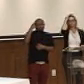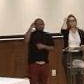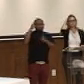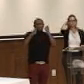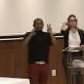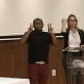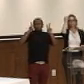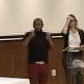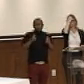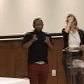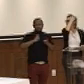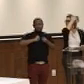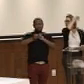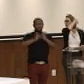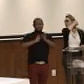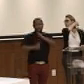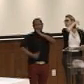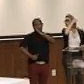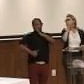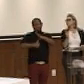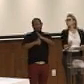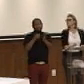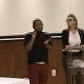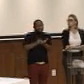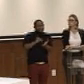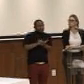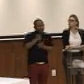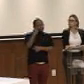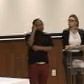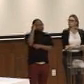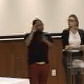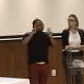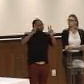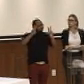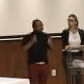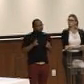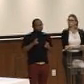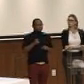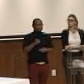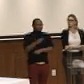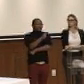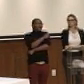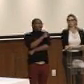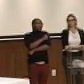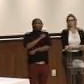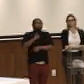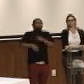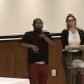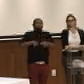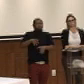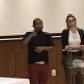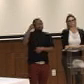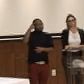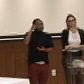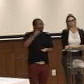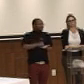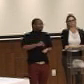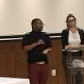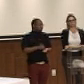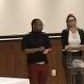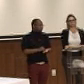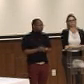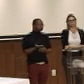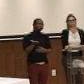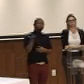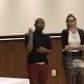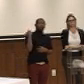gestão da reitoria em relação à evasão dos alunos. Naquela ocasião, nós